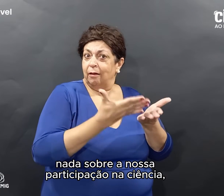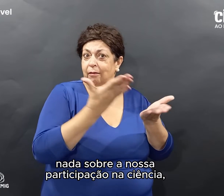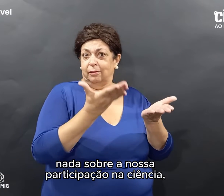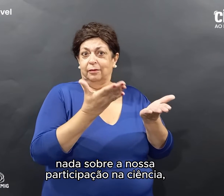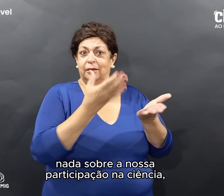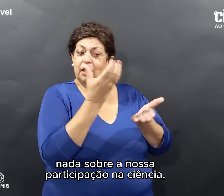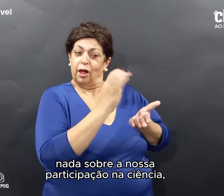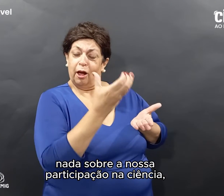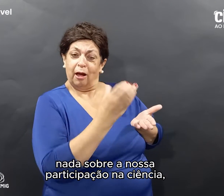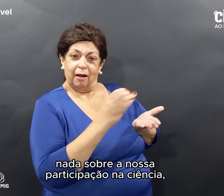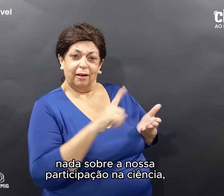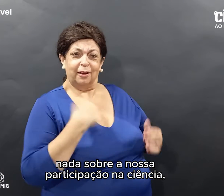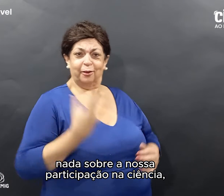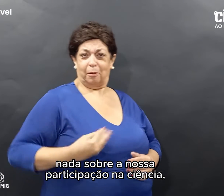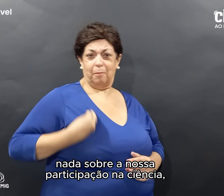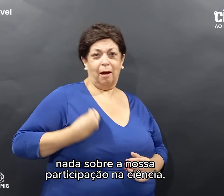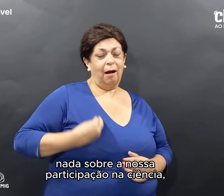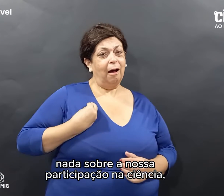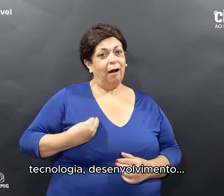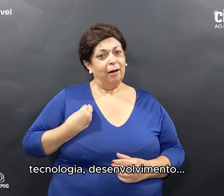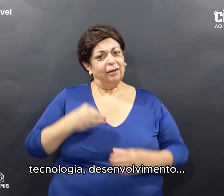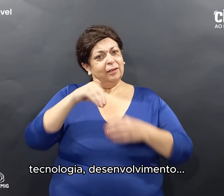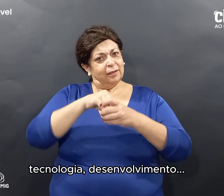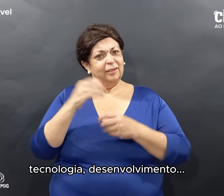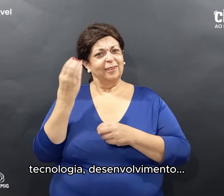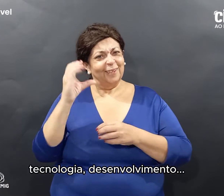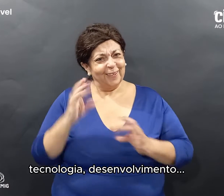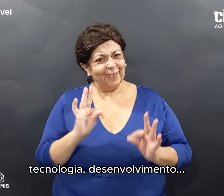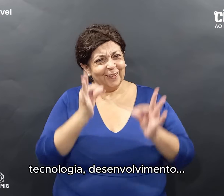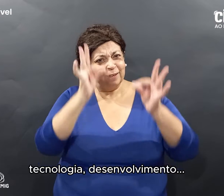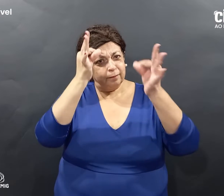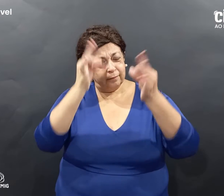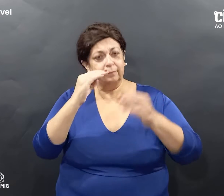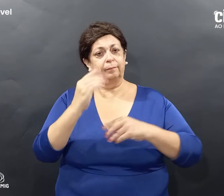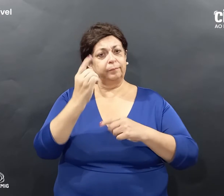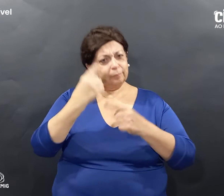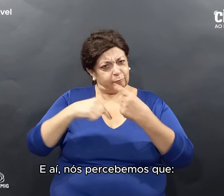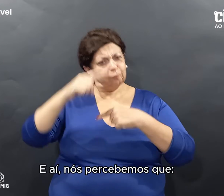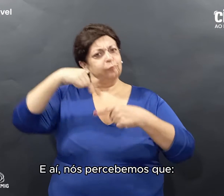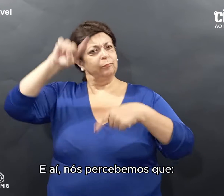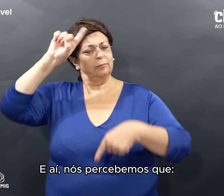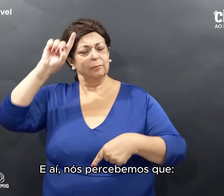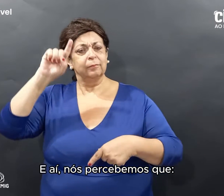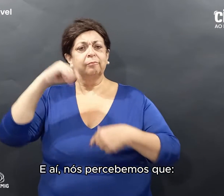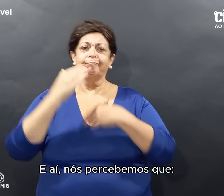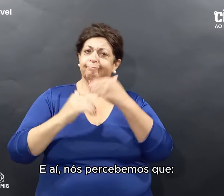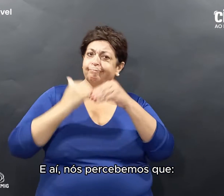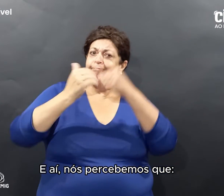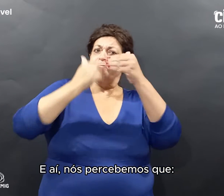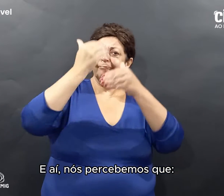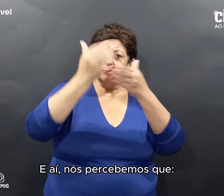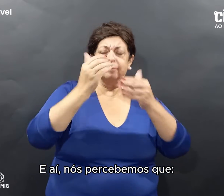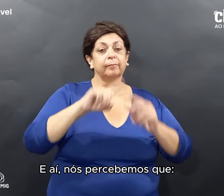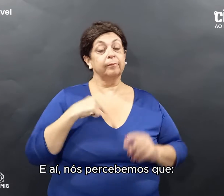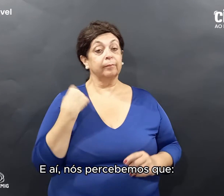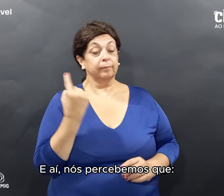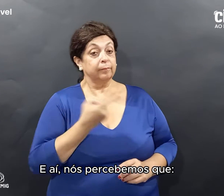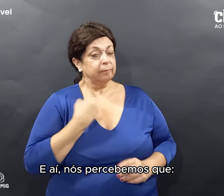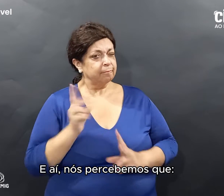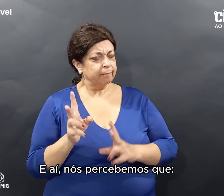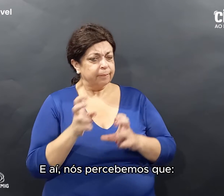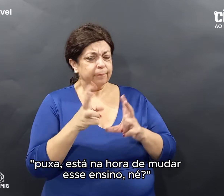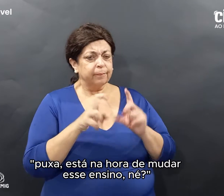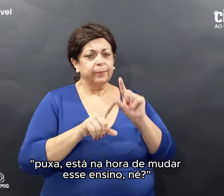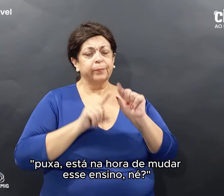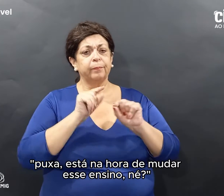nada sobre a nossa participação, né, na ciência, tecnologia, desenvolvimento. E aí nós